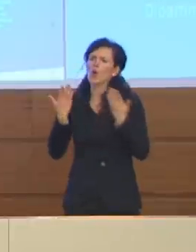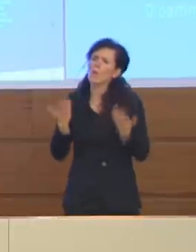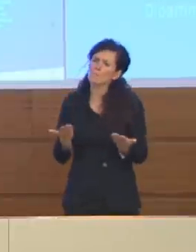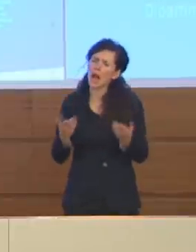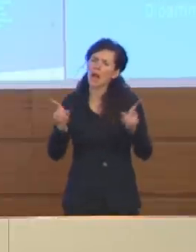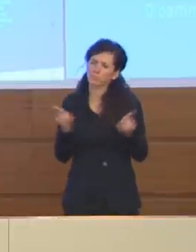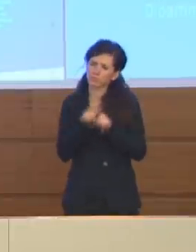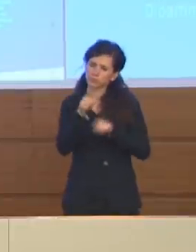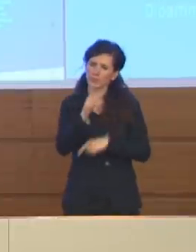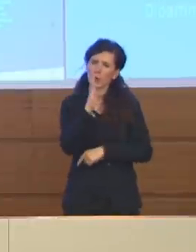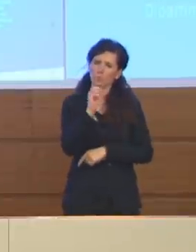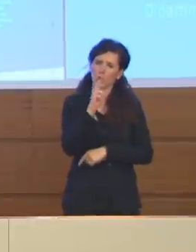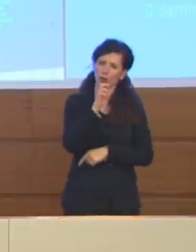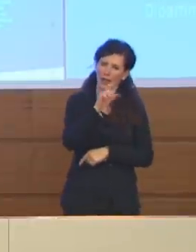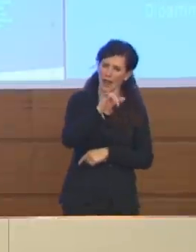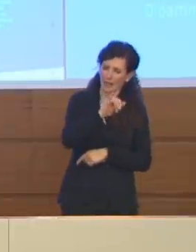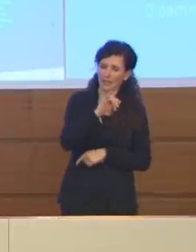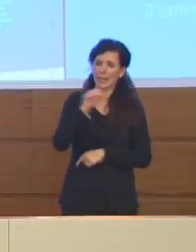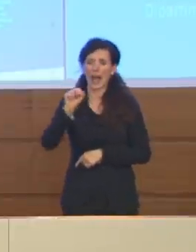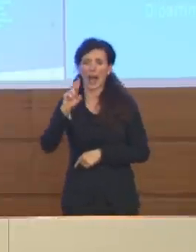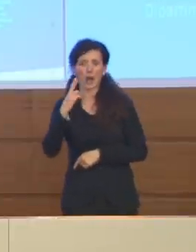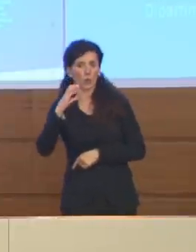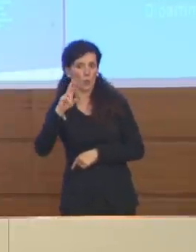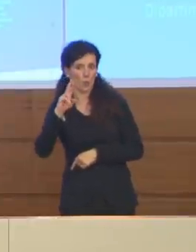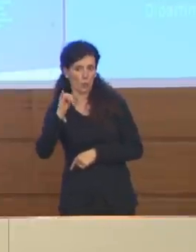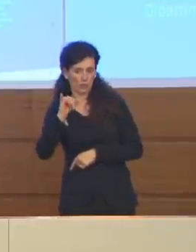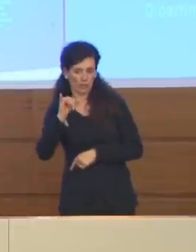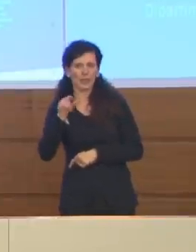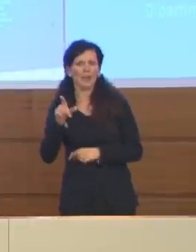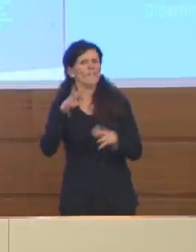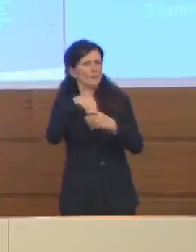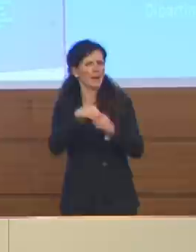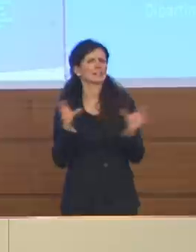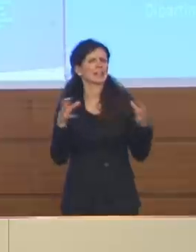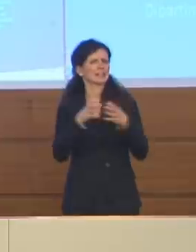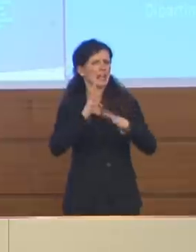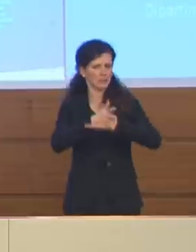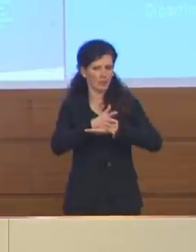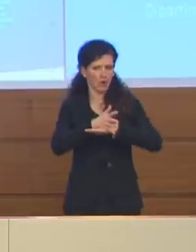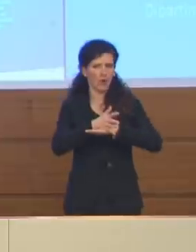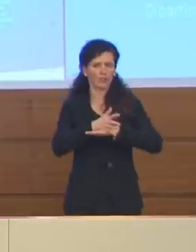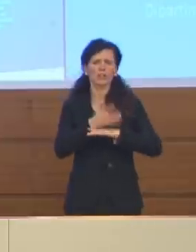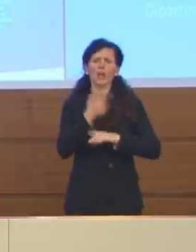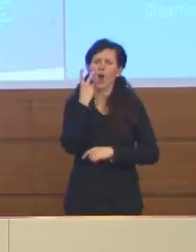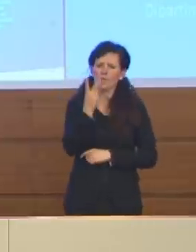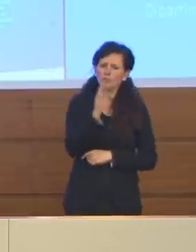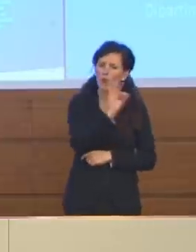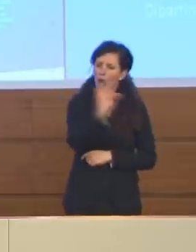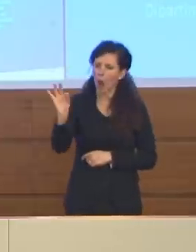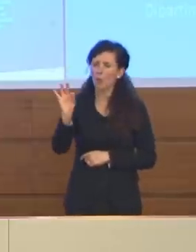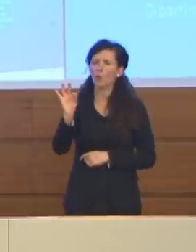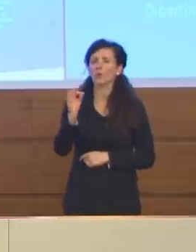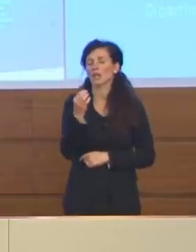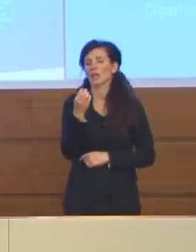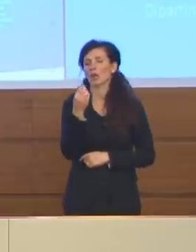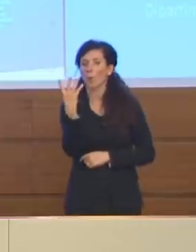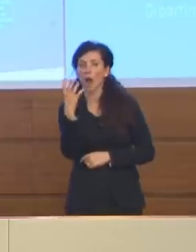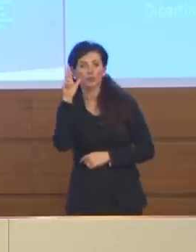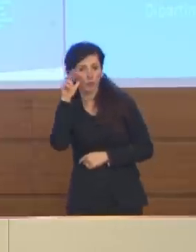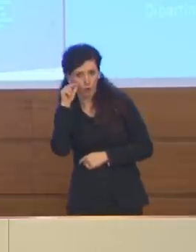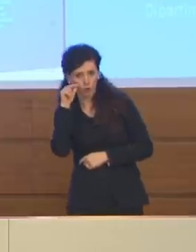della task force e vorrei notare a parte il dettaglio che 4 soltanto sono donne ma questo sarei curioso anche di sapere se